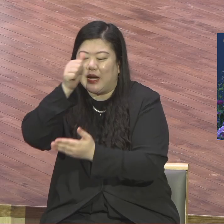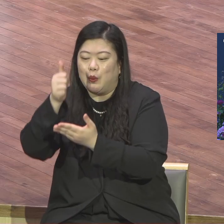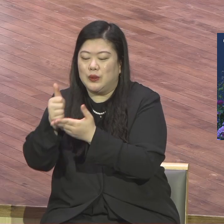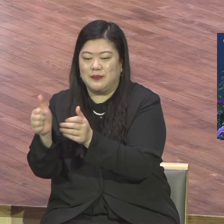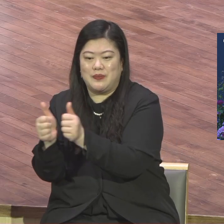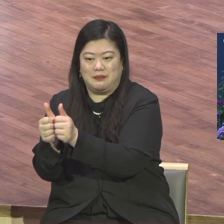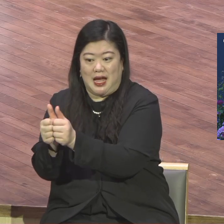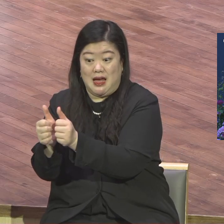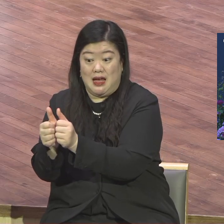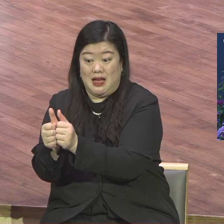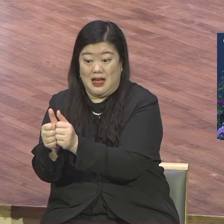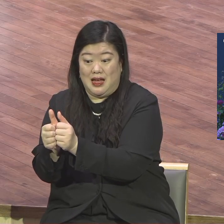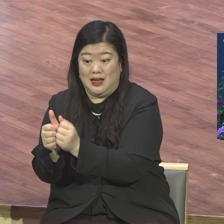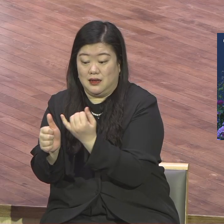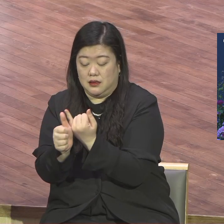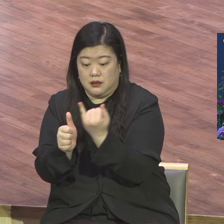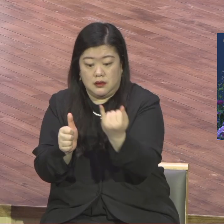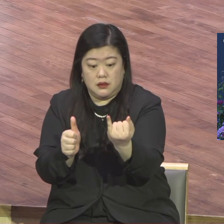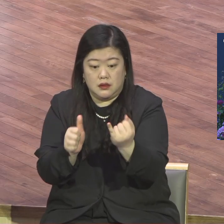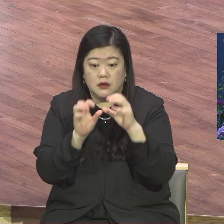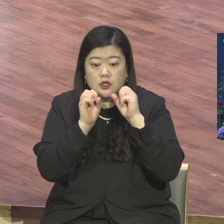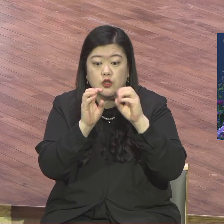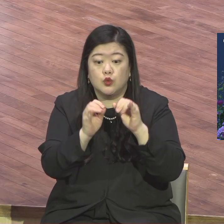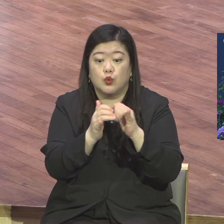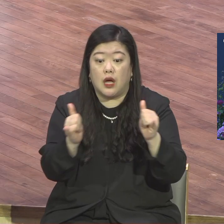그게 정말 축복받은 가정이에요.